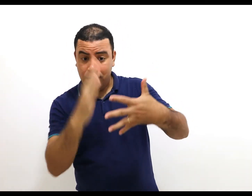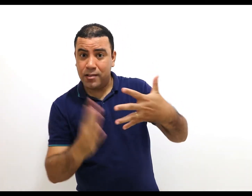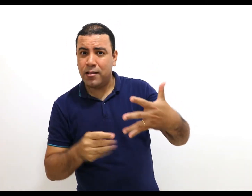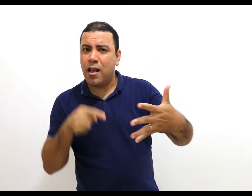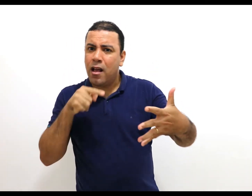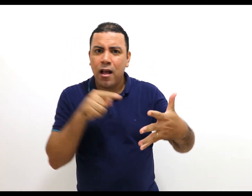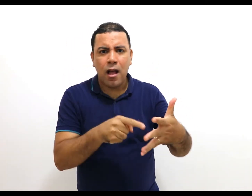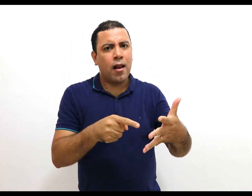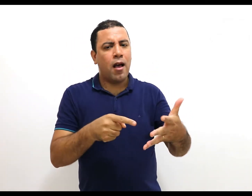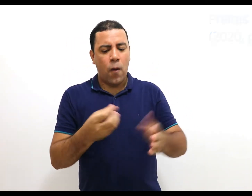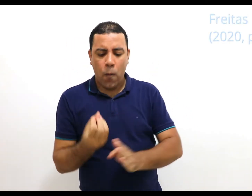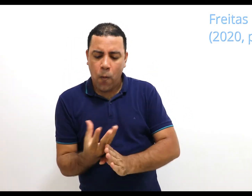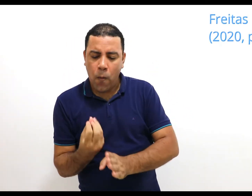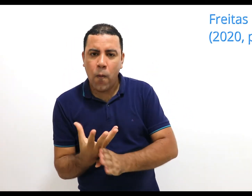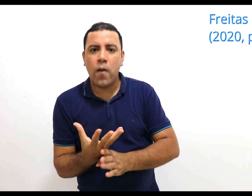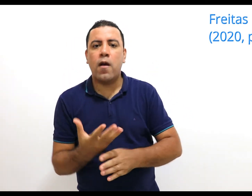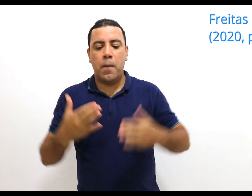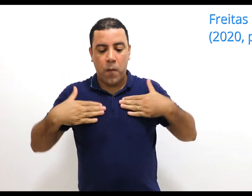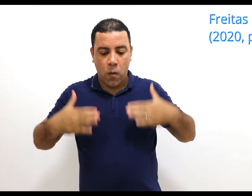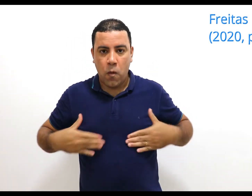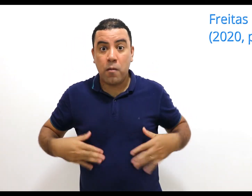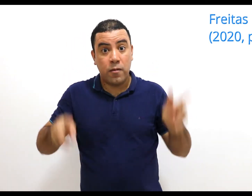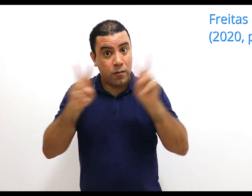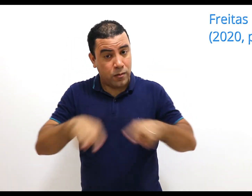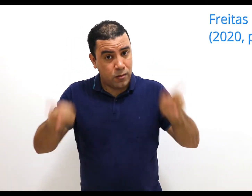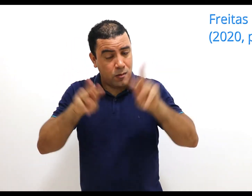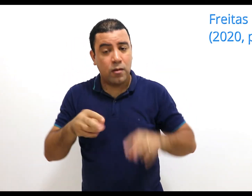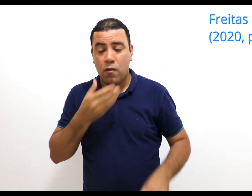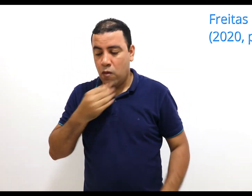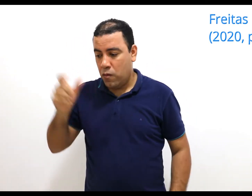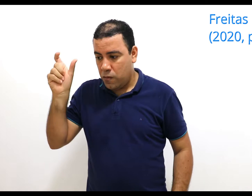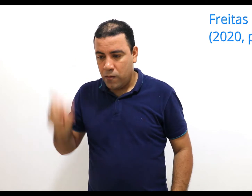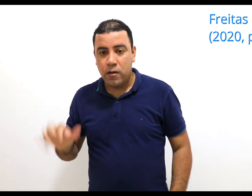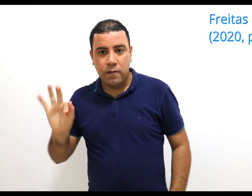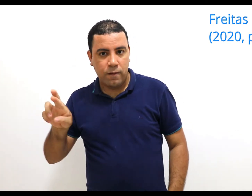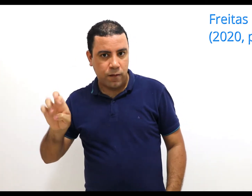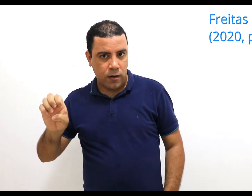Especialmente no caso da Libras, que é uma língua de modalidade